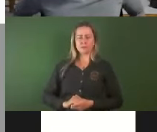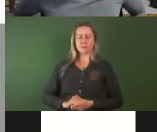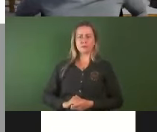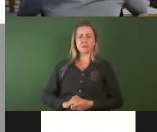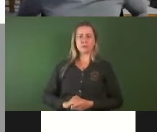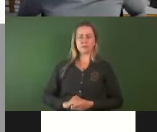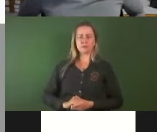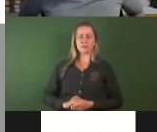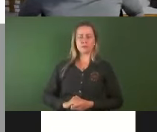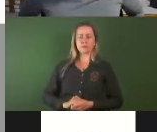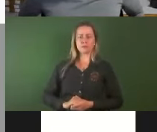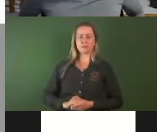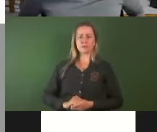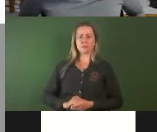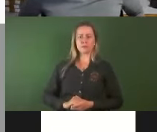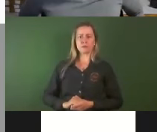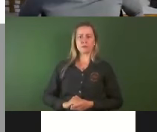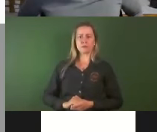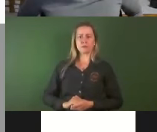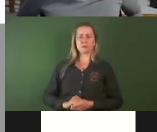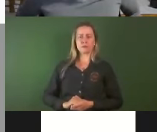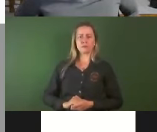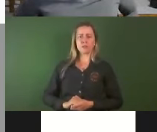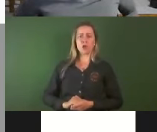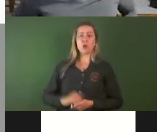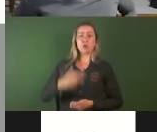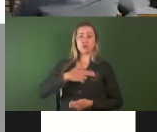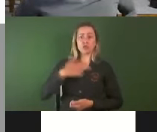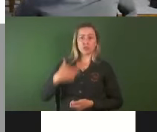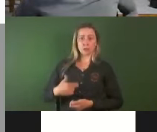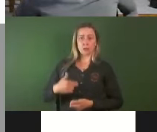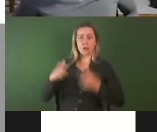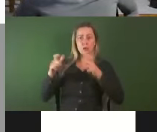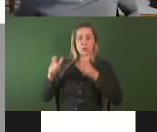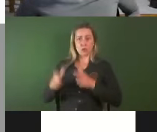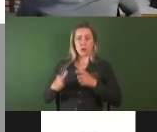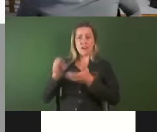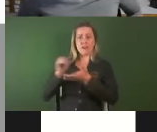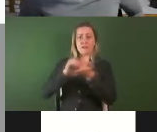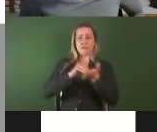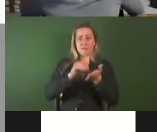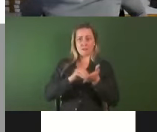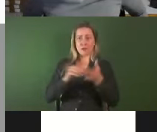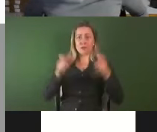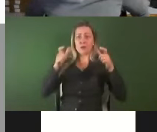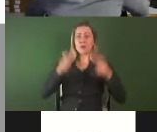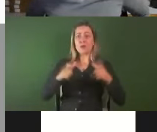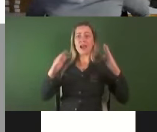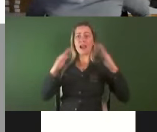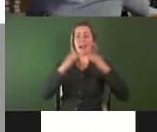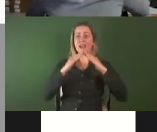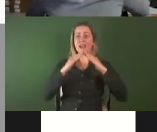Outra coisa o Japão é uma terra onde falta espaço nas residências, né? A gente não tem grandes espaços expositivos e